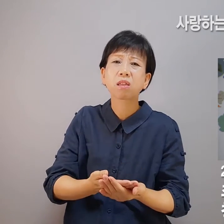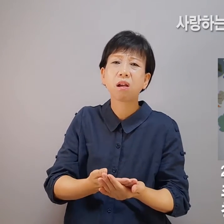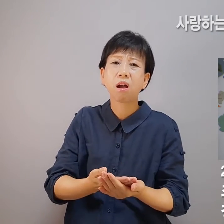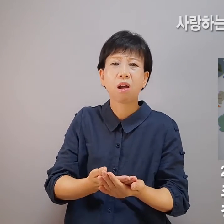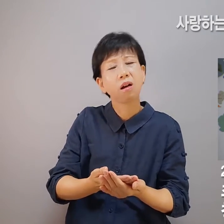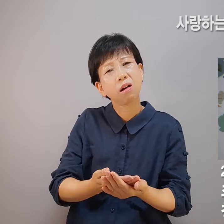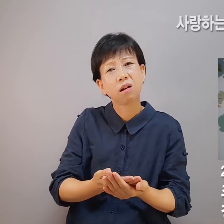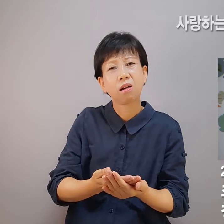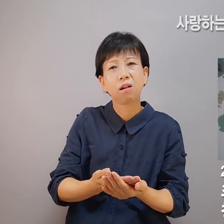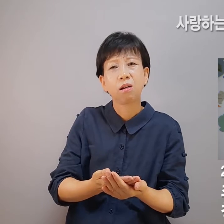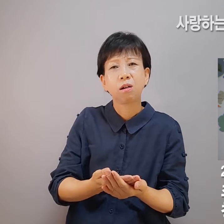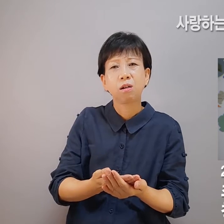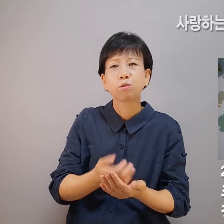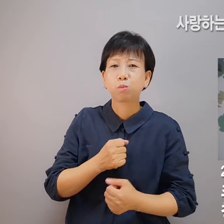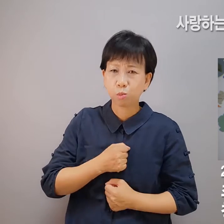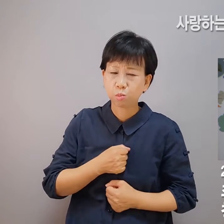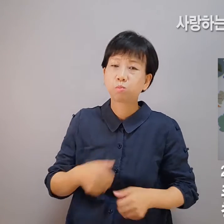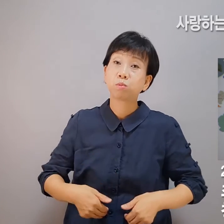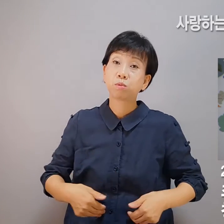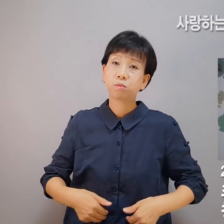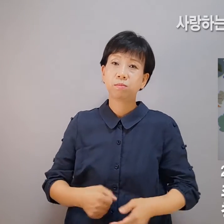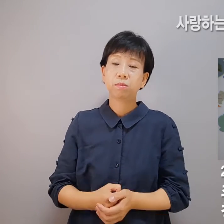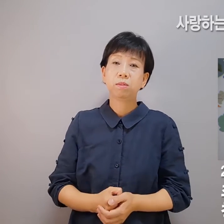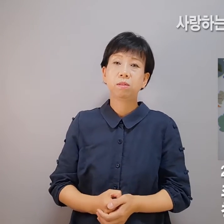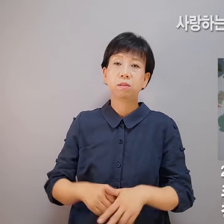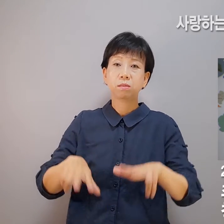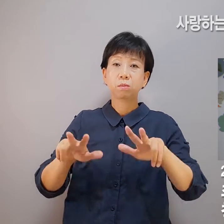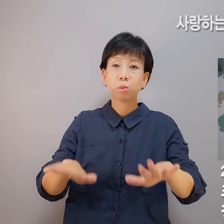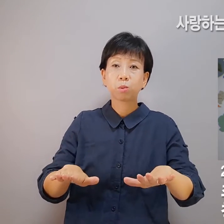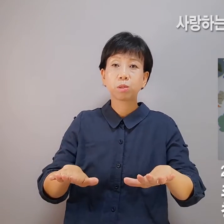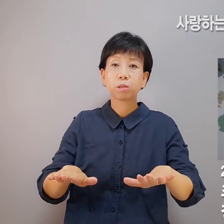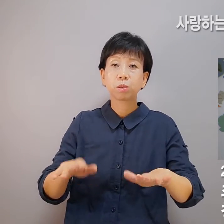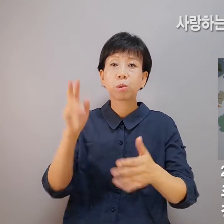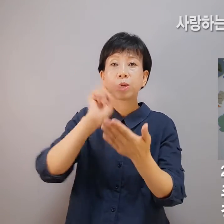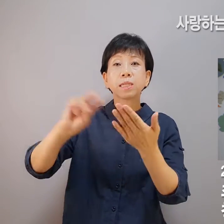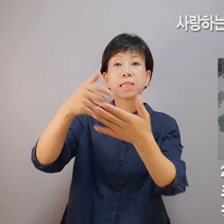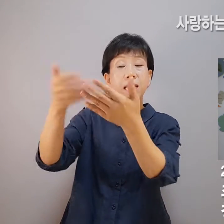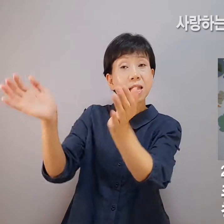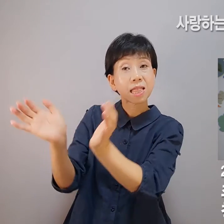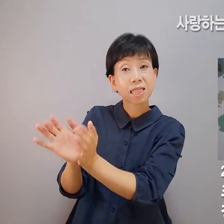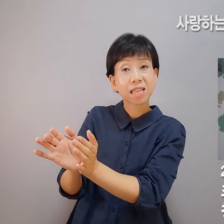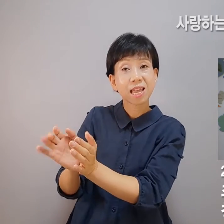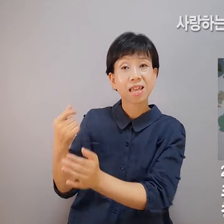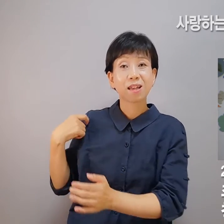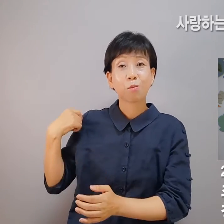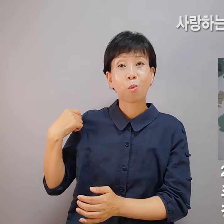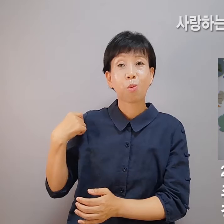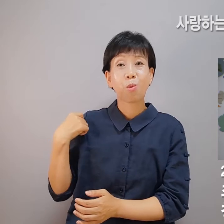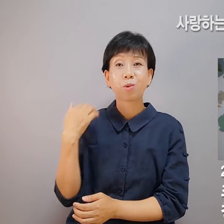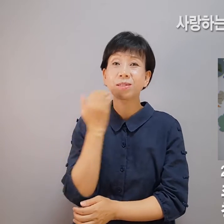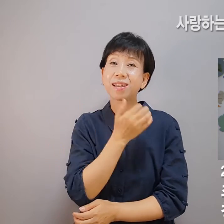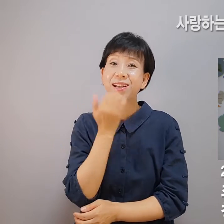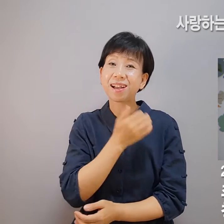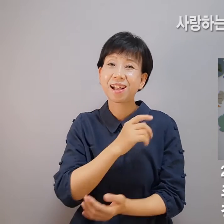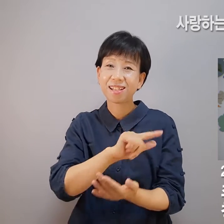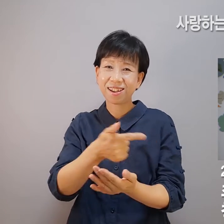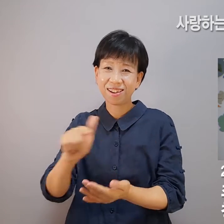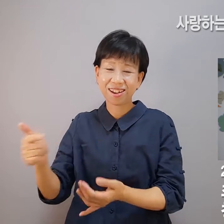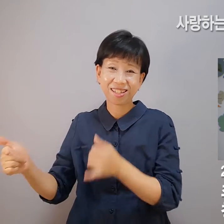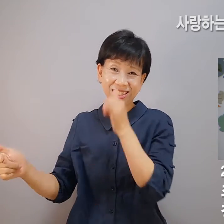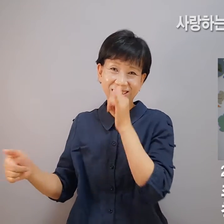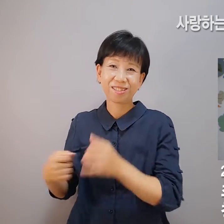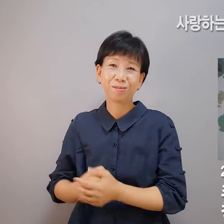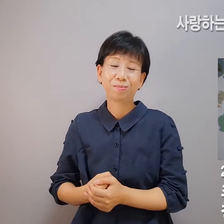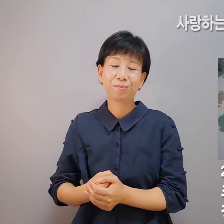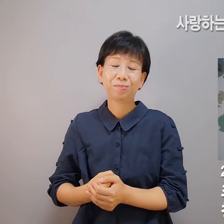뭐 검정색, 뭐 다양하게 옷을 입었잖아요. 그런데 예를 들어서 한 10년 동안 찬양대가 하얀색